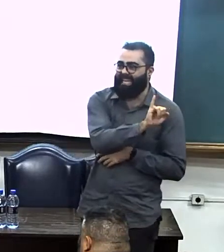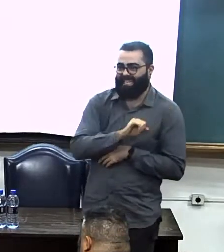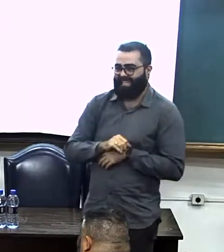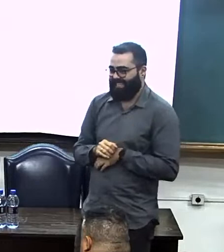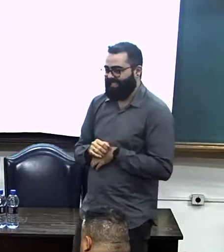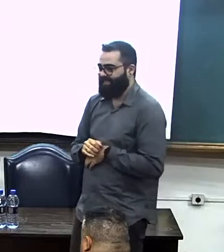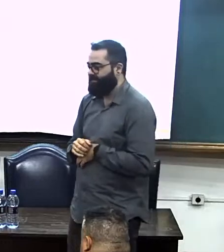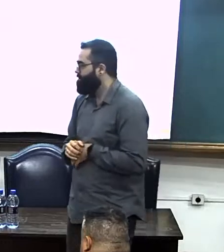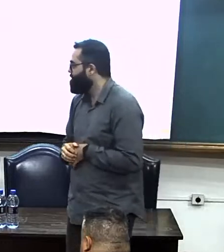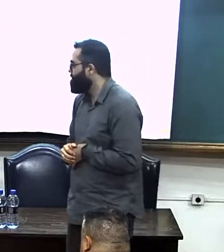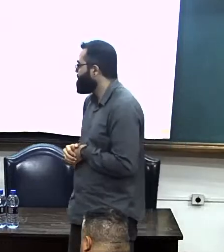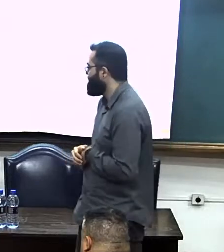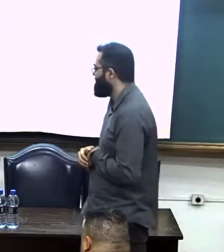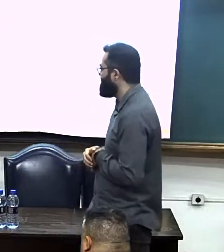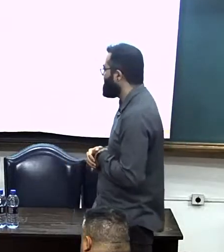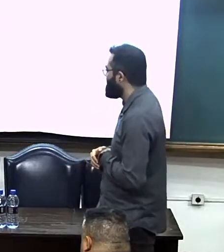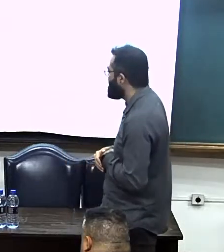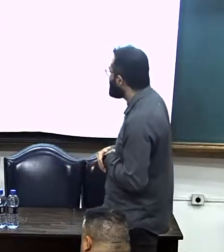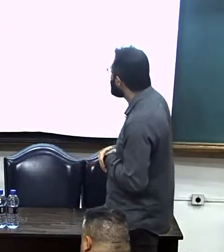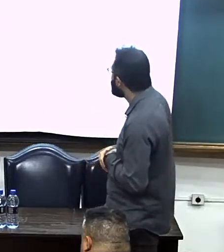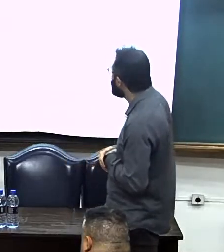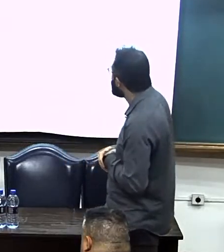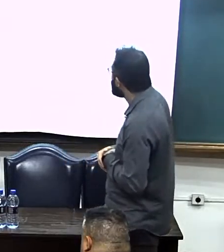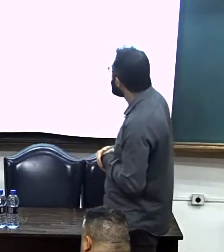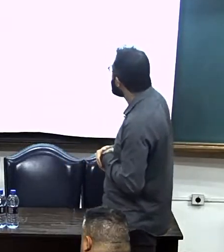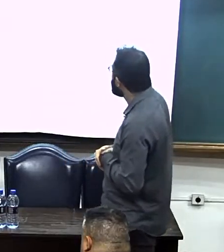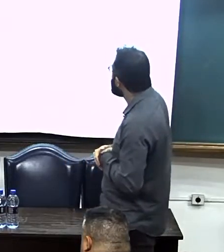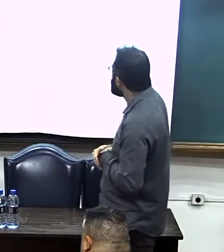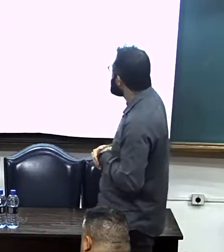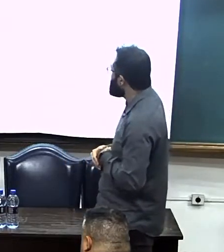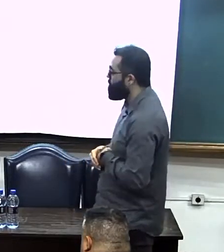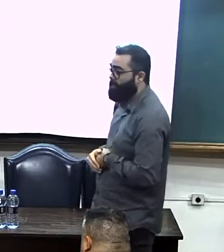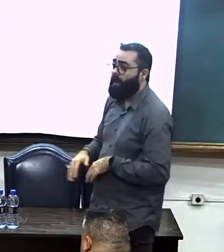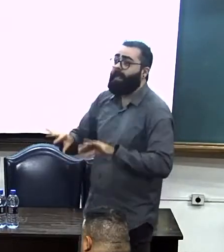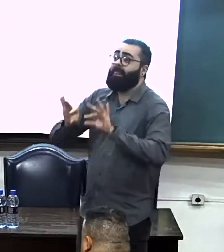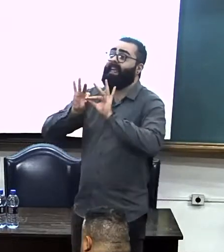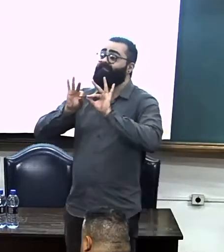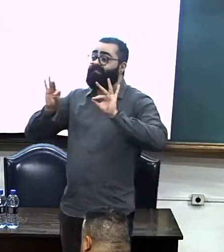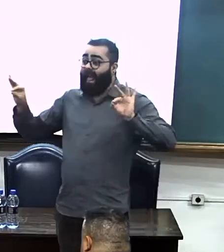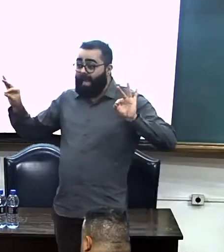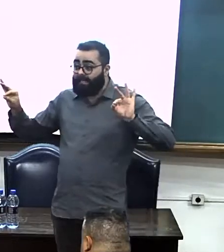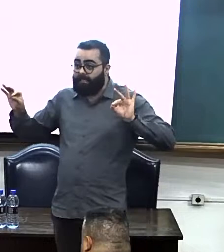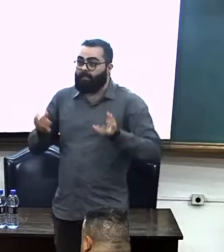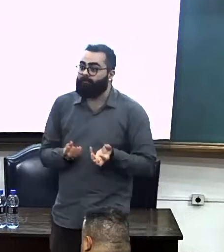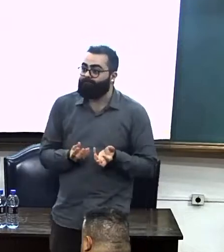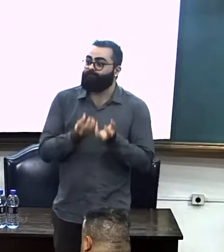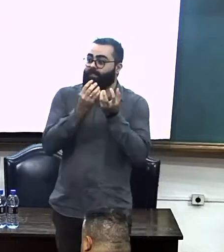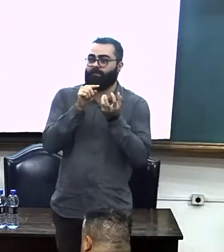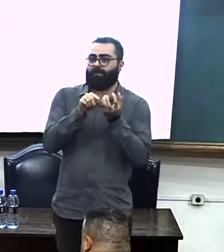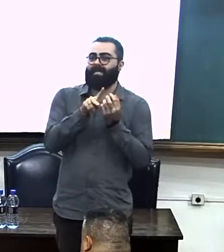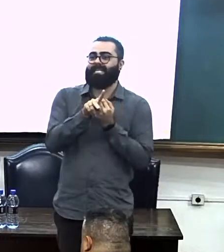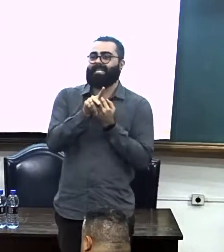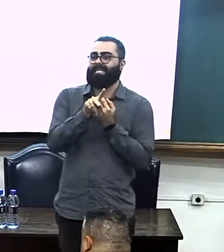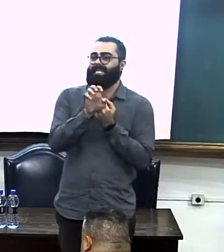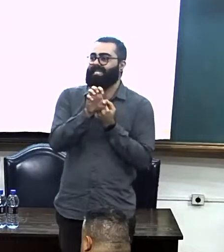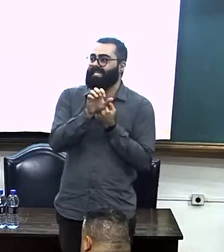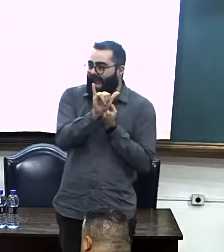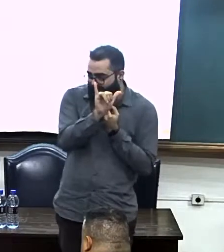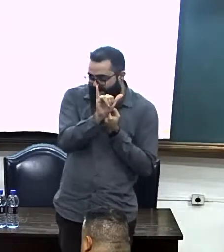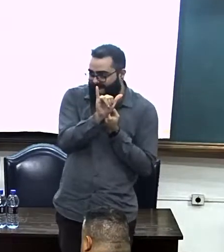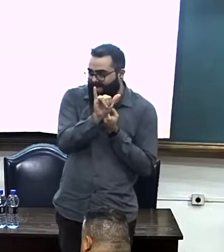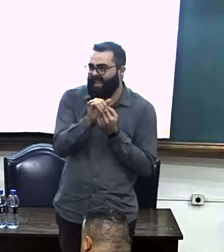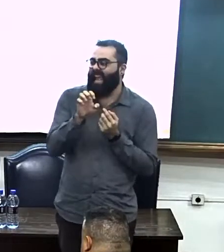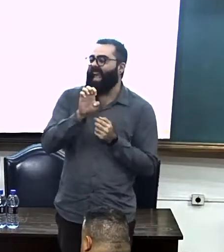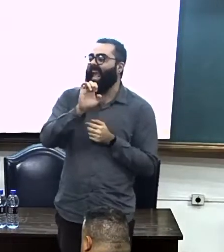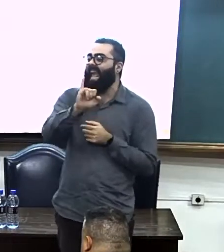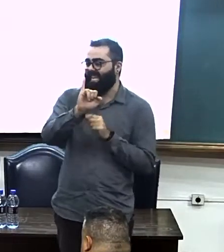o acento frasal está em K. Né? E aí, portanto, na grade métrica também é esse ponto